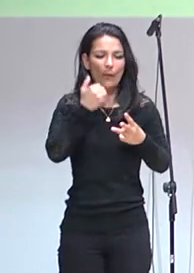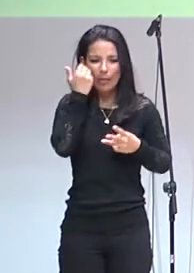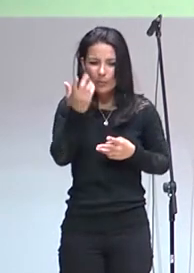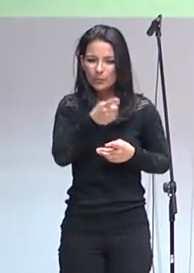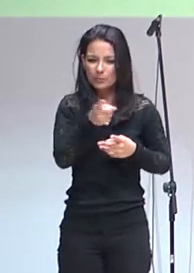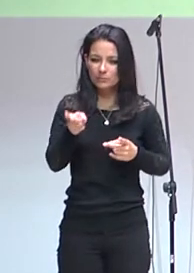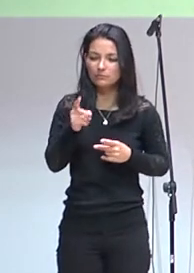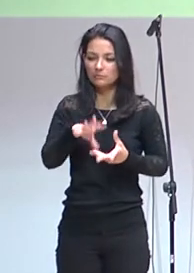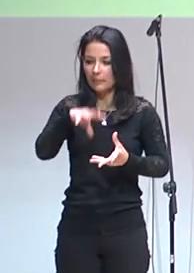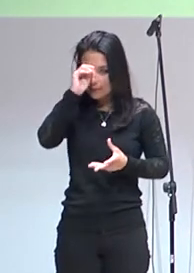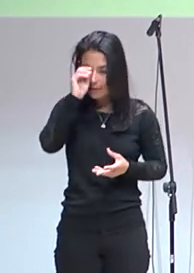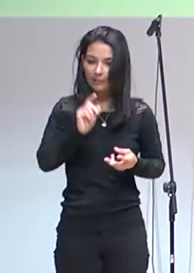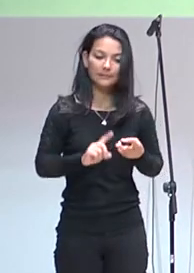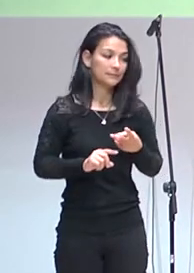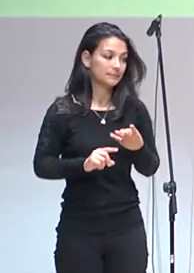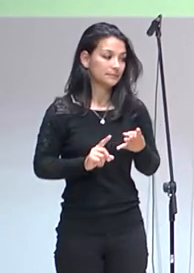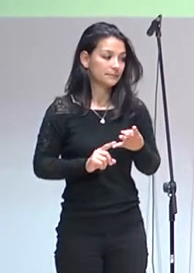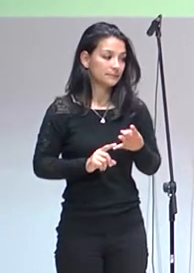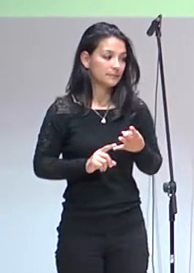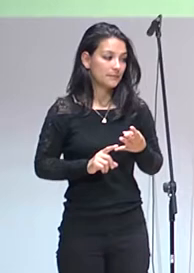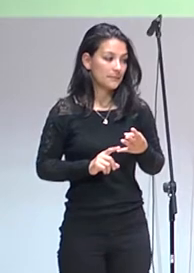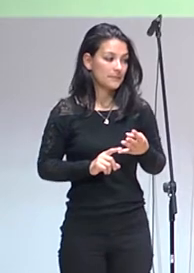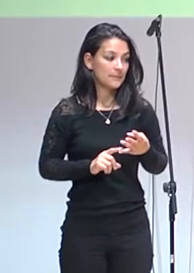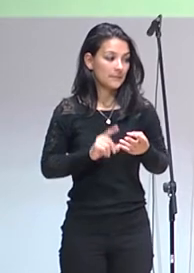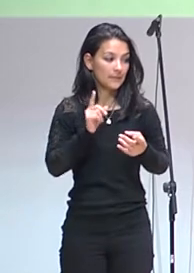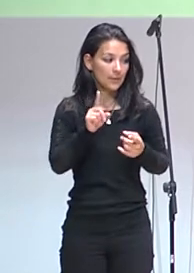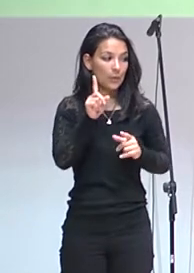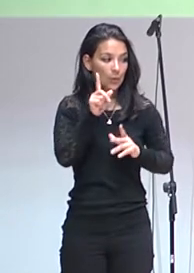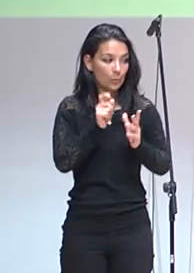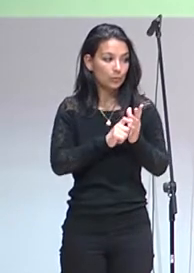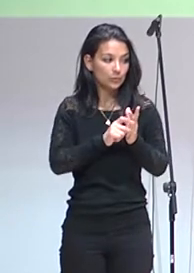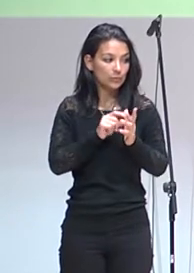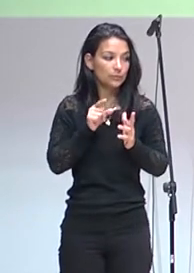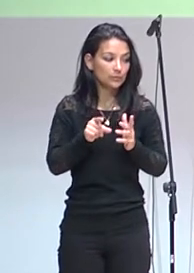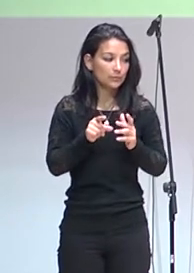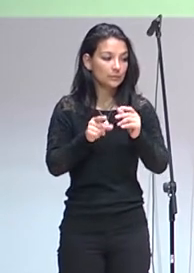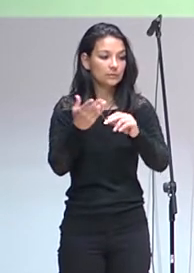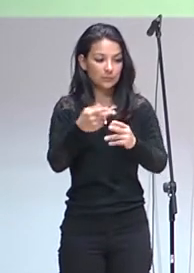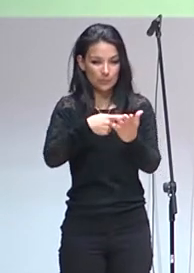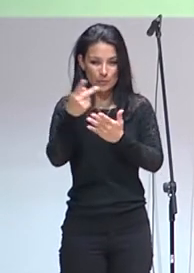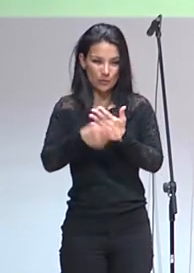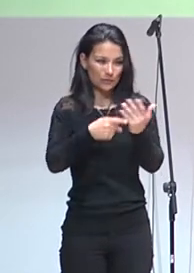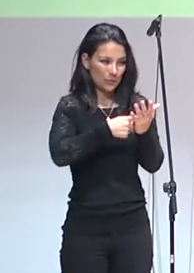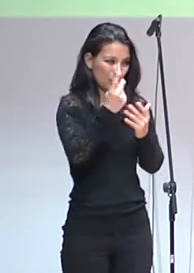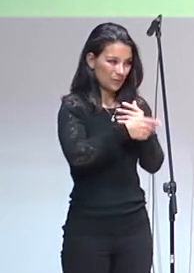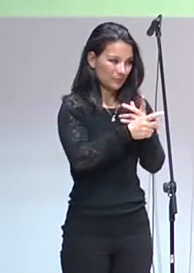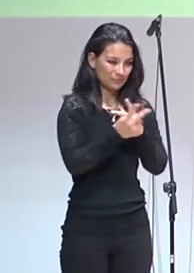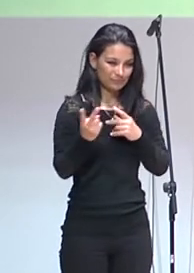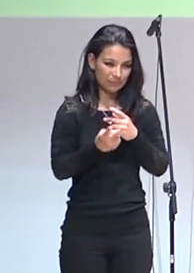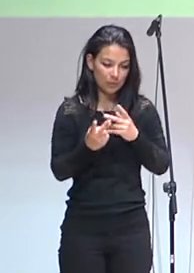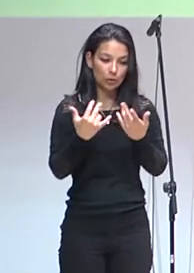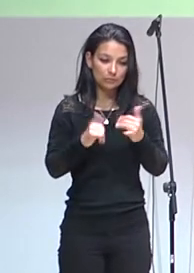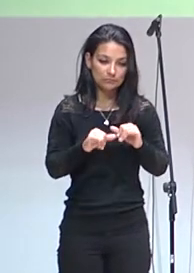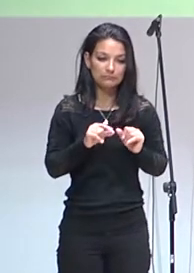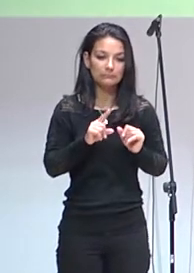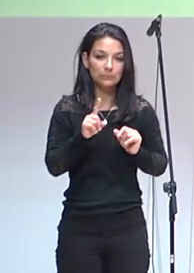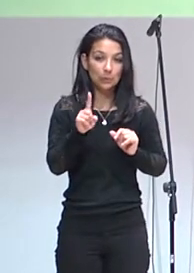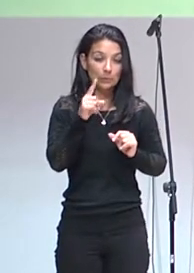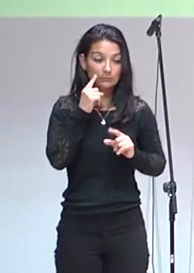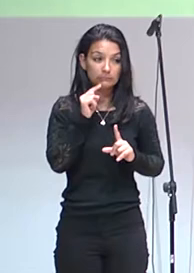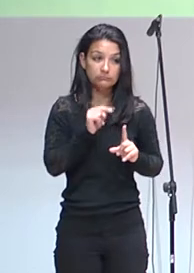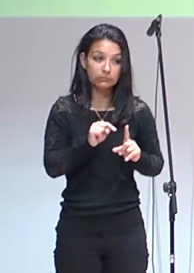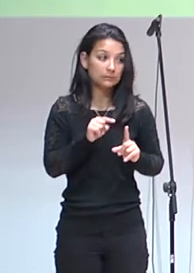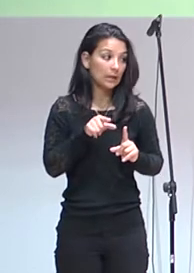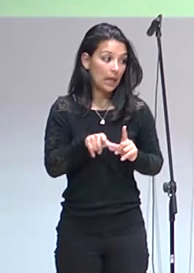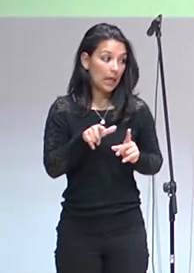mayores. Y algo particular de sus proyectos es precisamente que